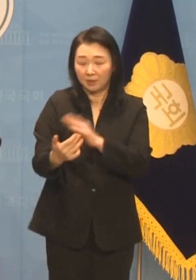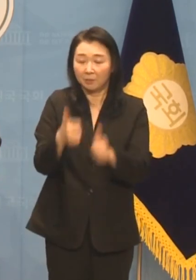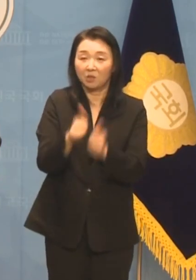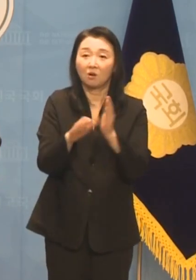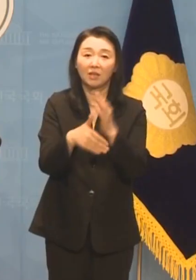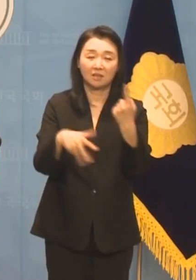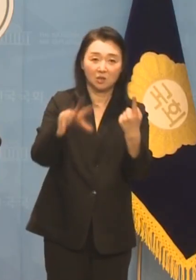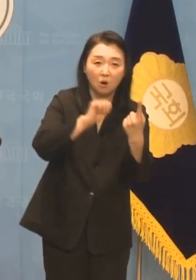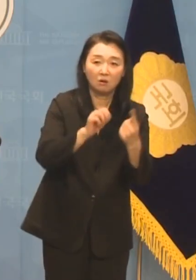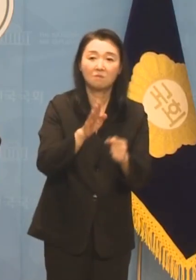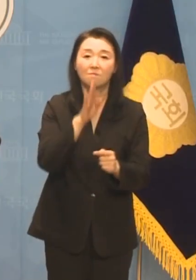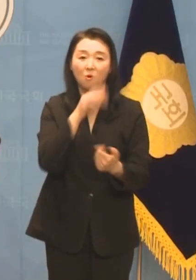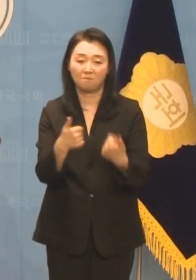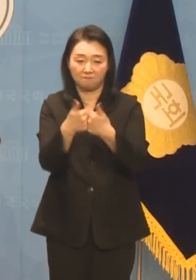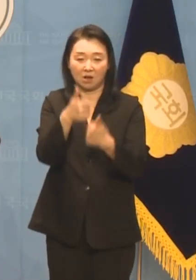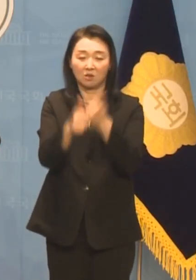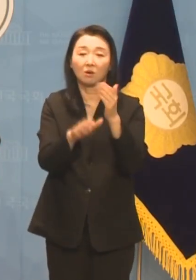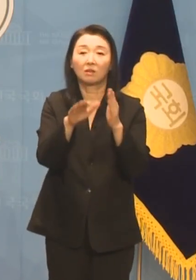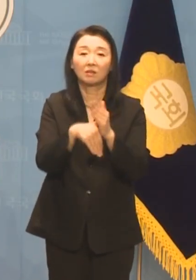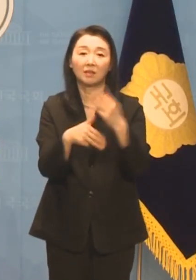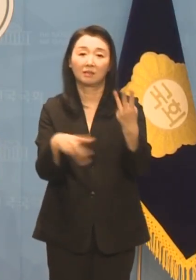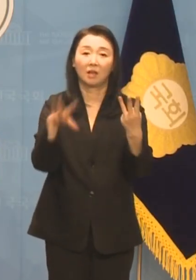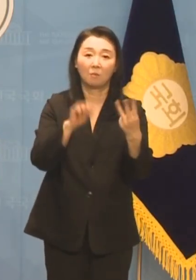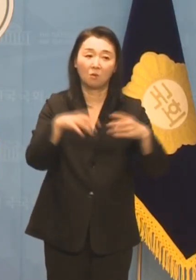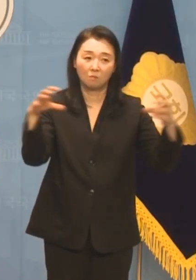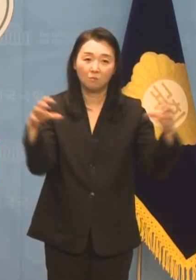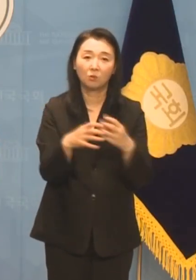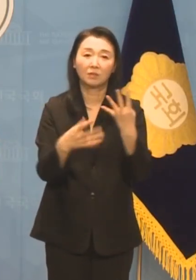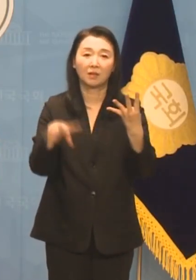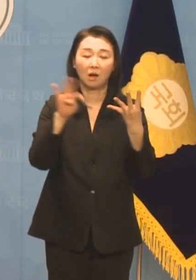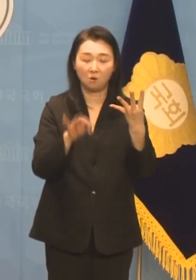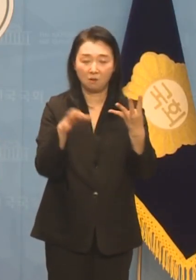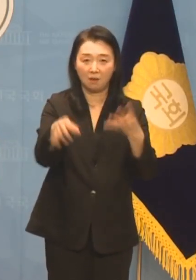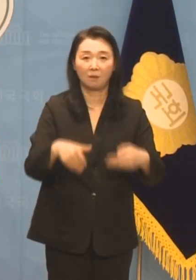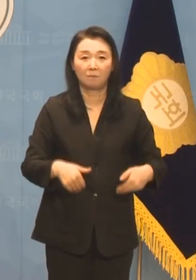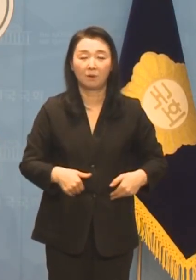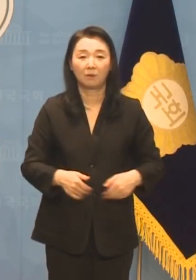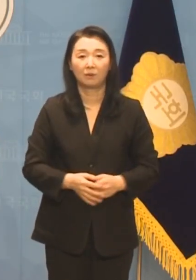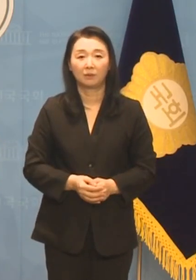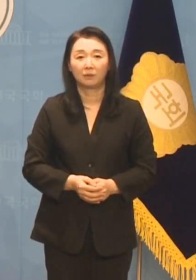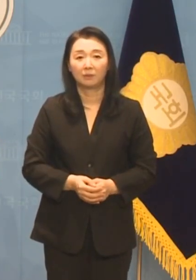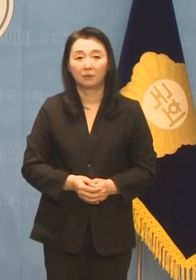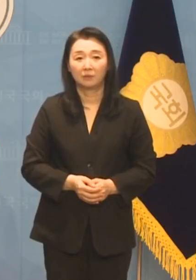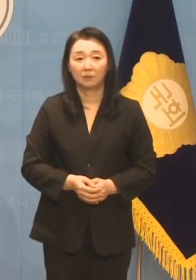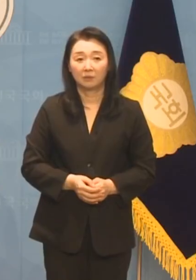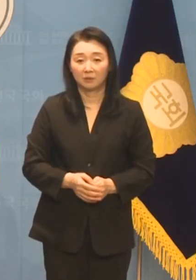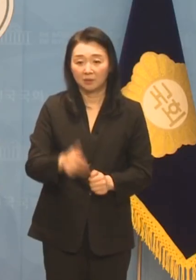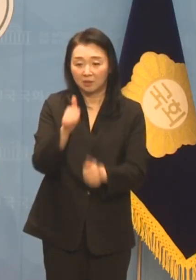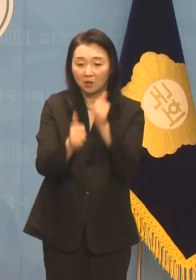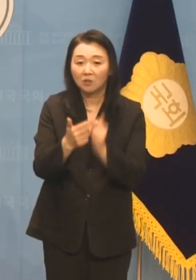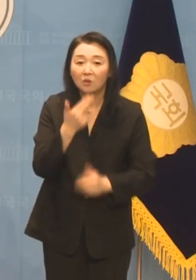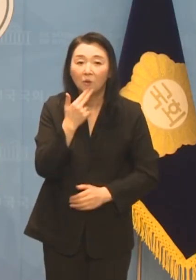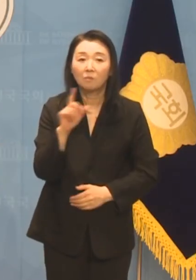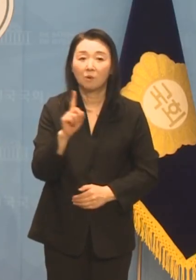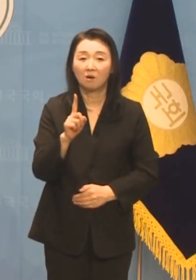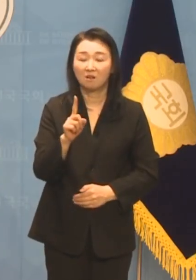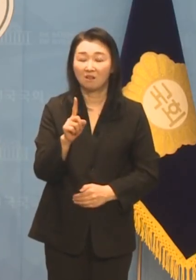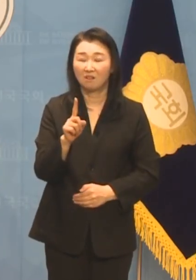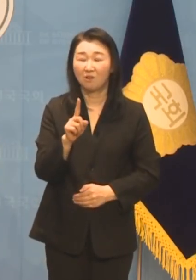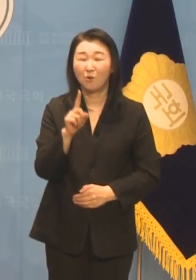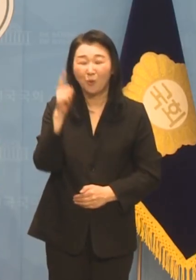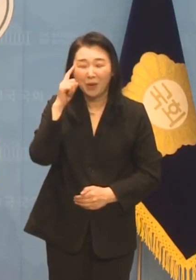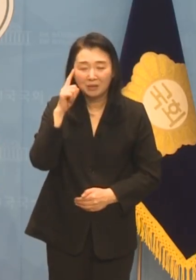원, 본경선 3억 원 등 총 4억 원을 준비해야 합니다. 경선이 없었던 입만